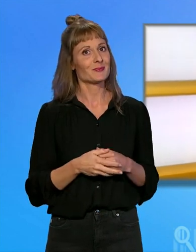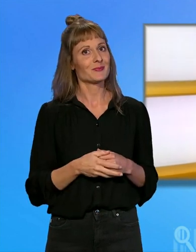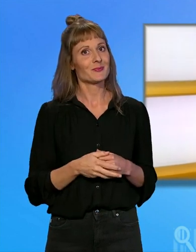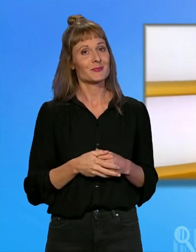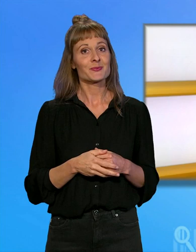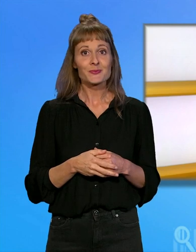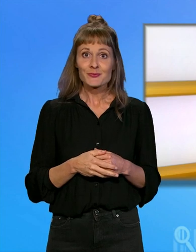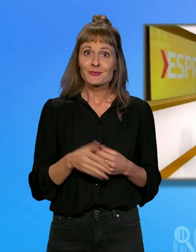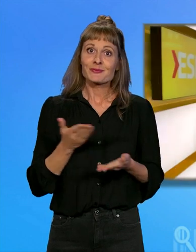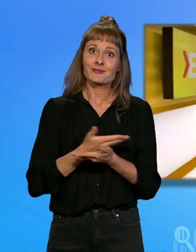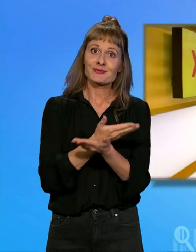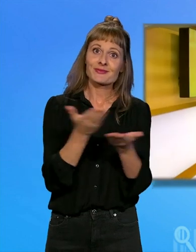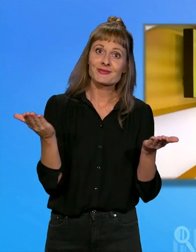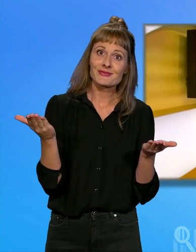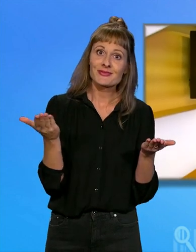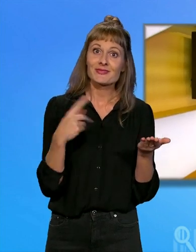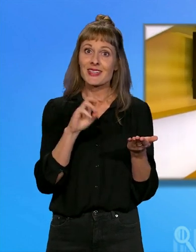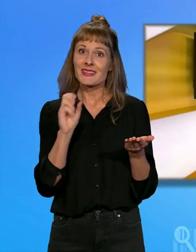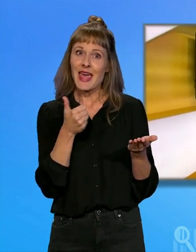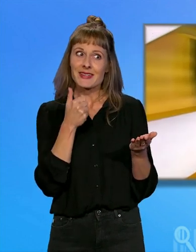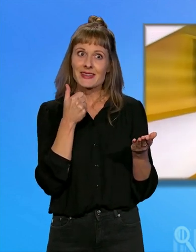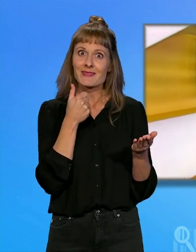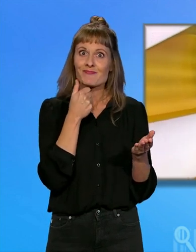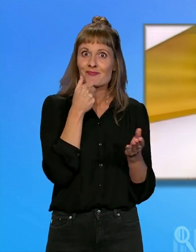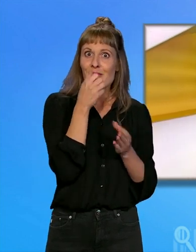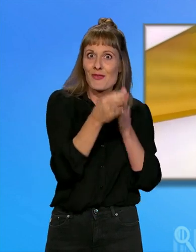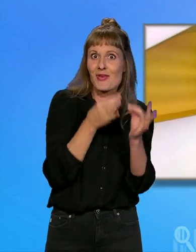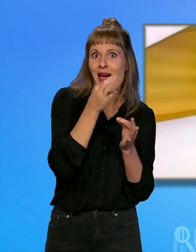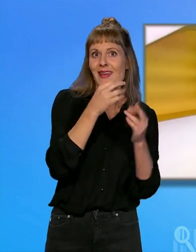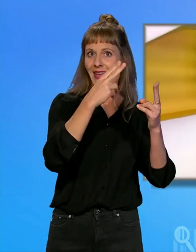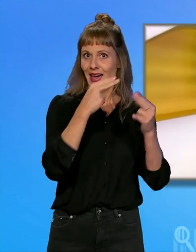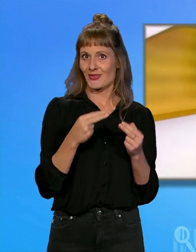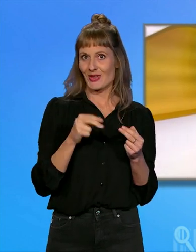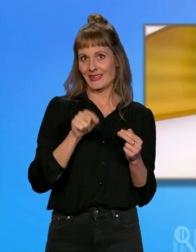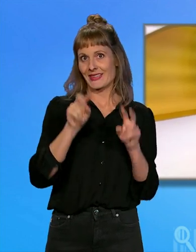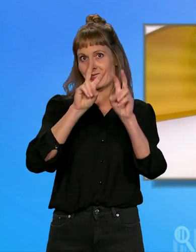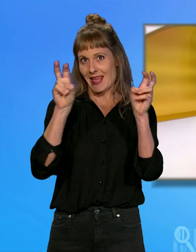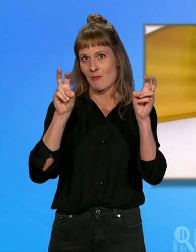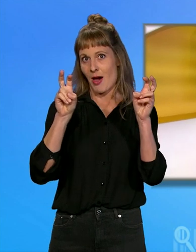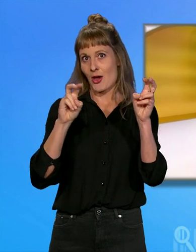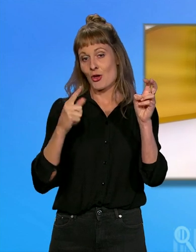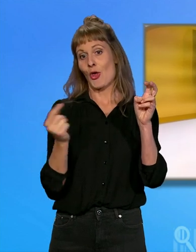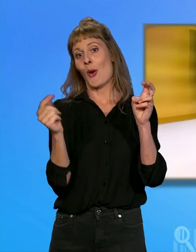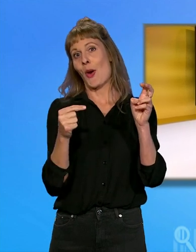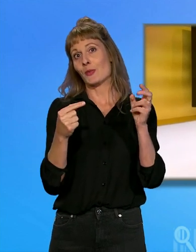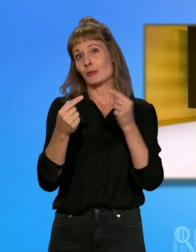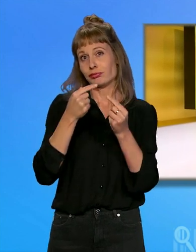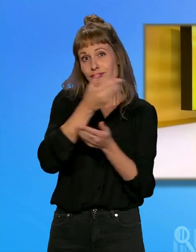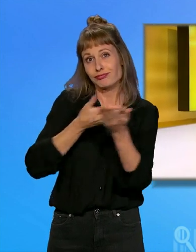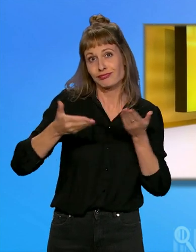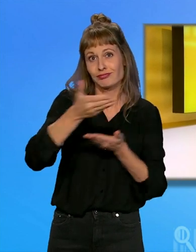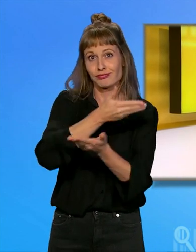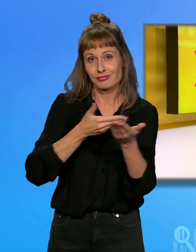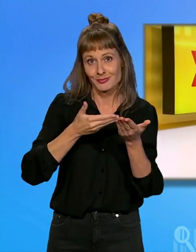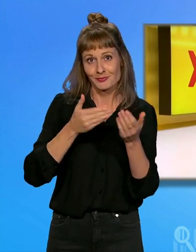Meine Damen und Herren, das waren erste Fragen und Antworten zu diesem Thema, das sicher noch viel zu reden wird. Gabriela Baumgartner